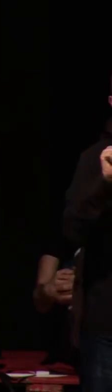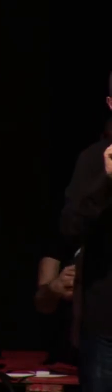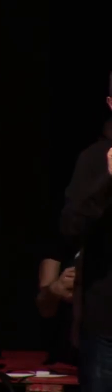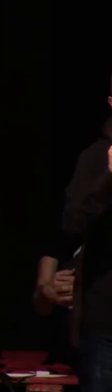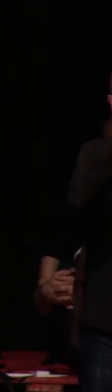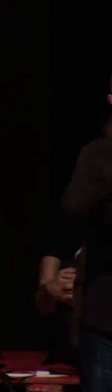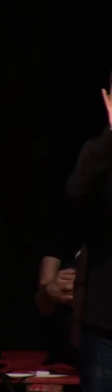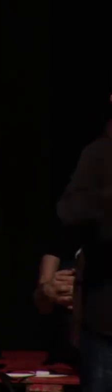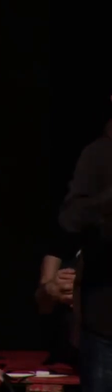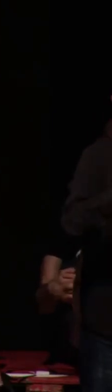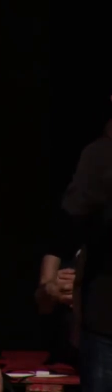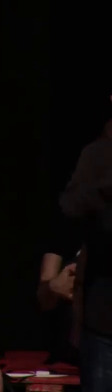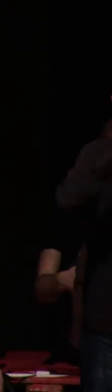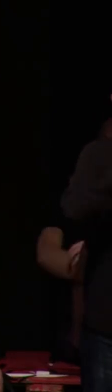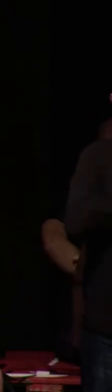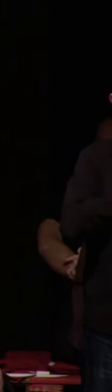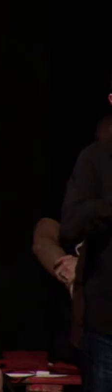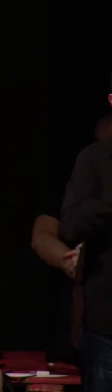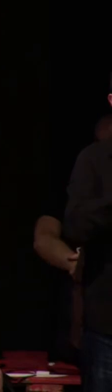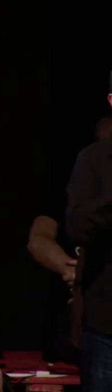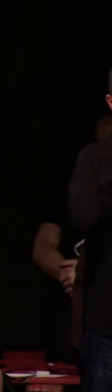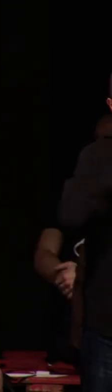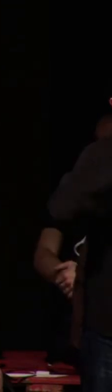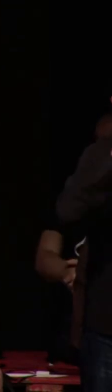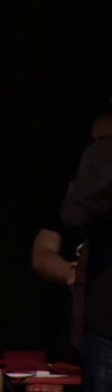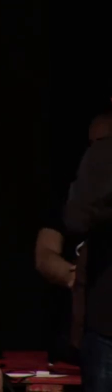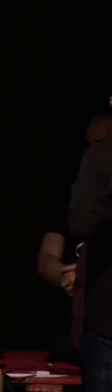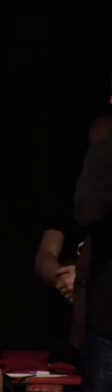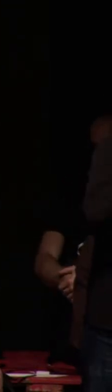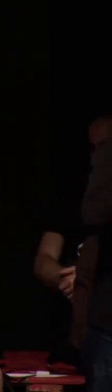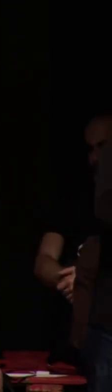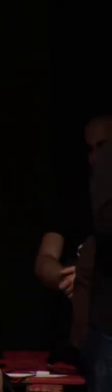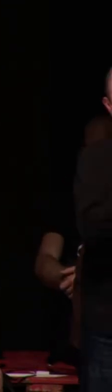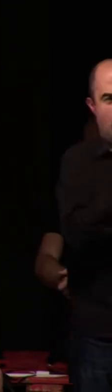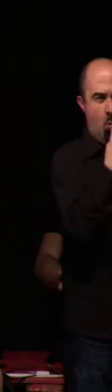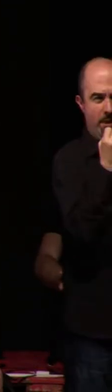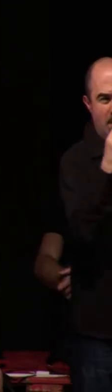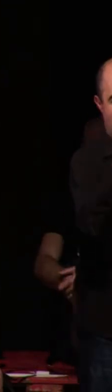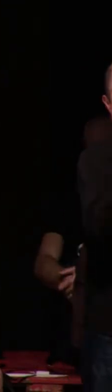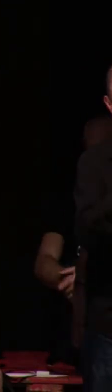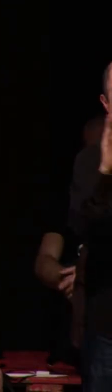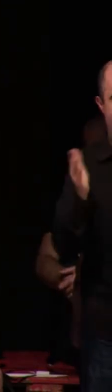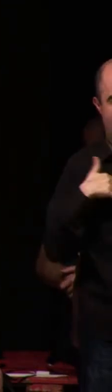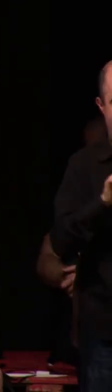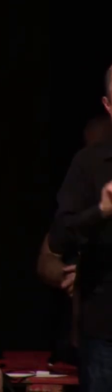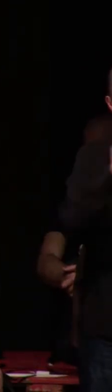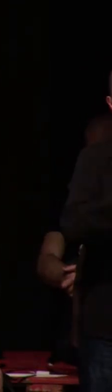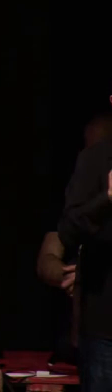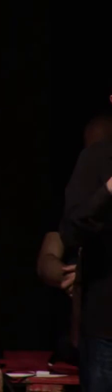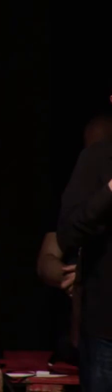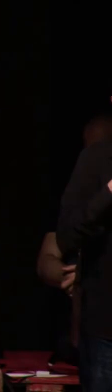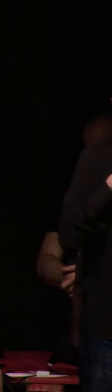municipals del Principat de Catalunya es manifestaven a favor de la consulta o que 4.000 entitats estaven en la defensa